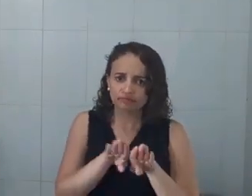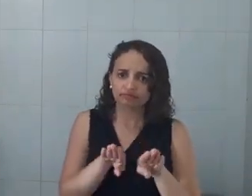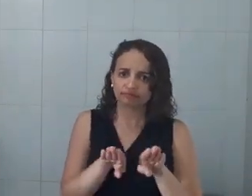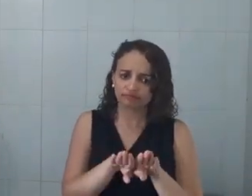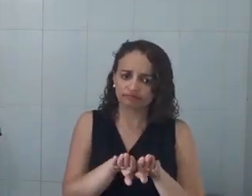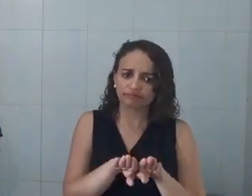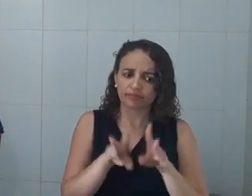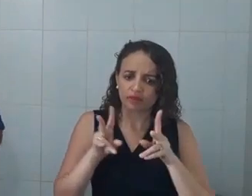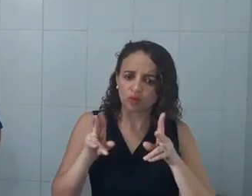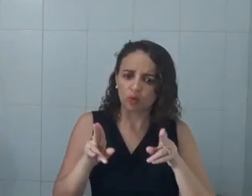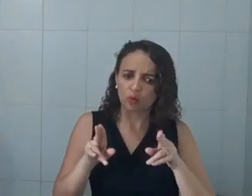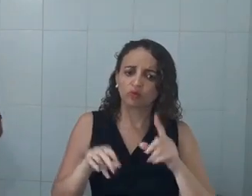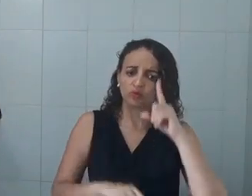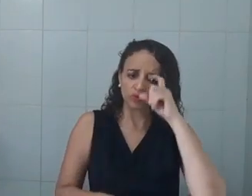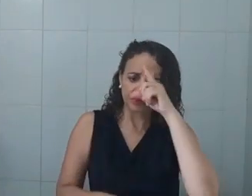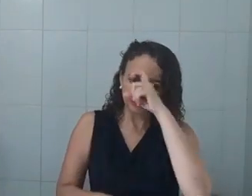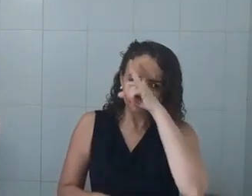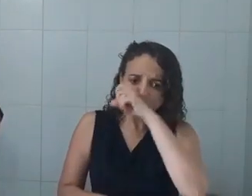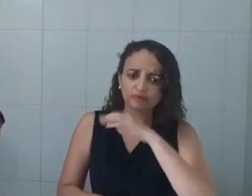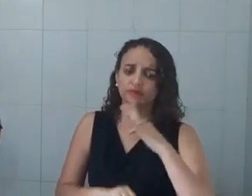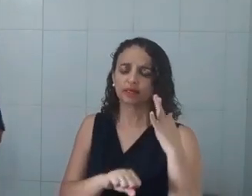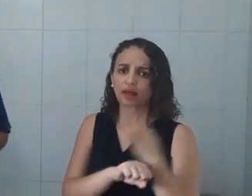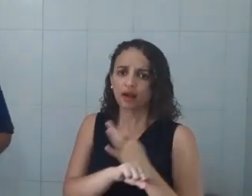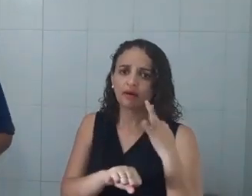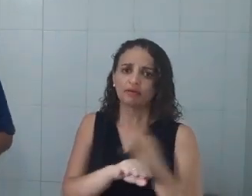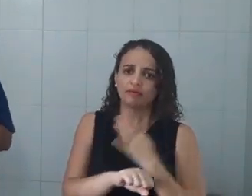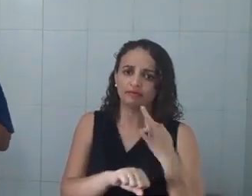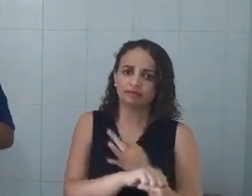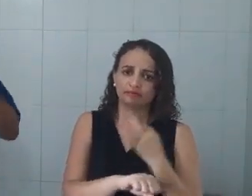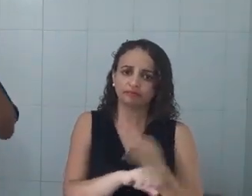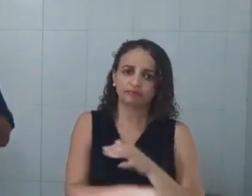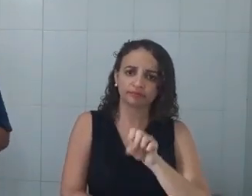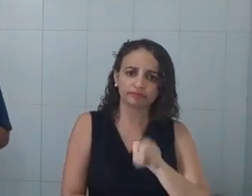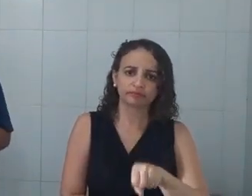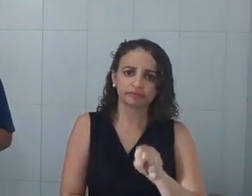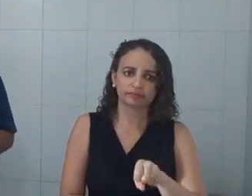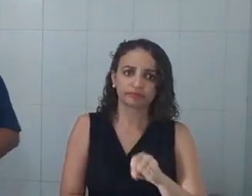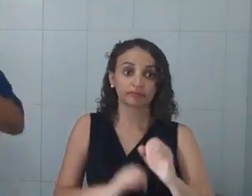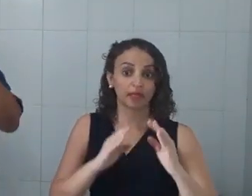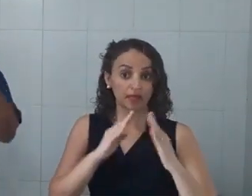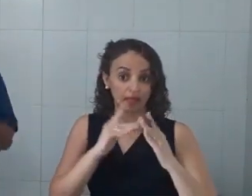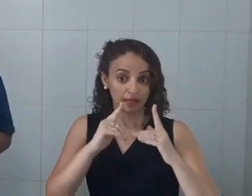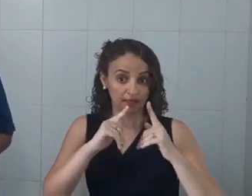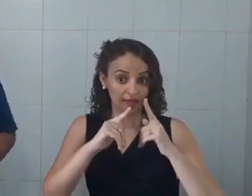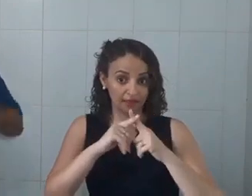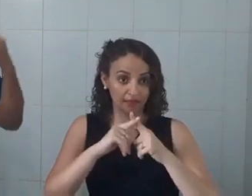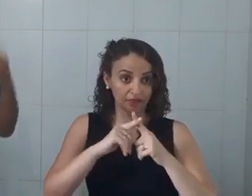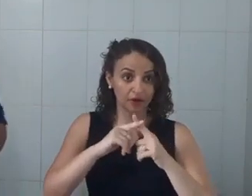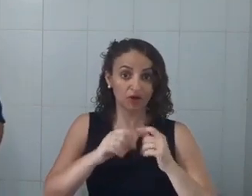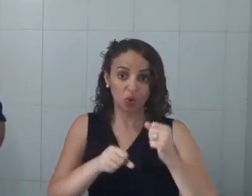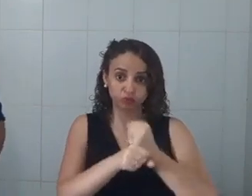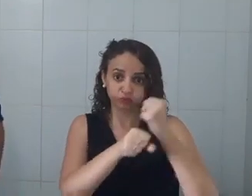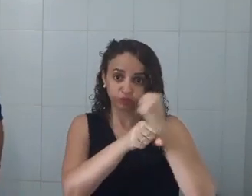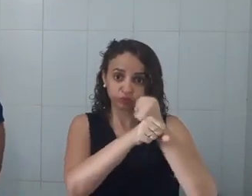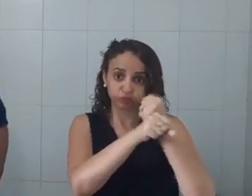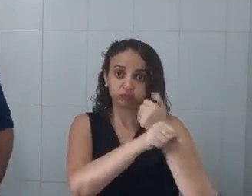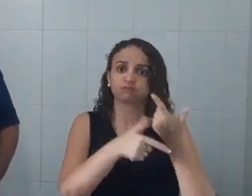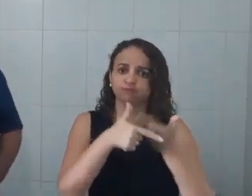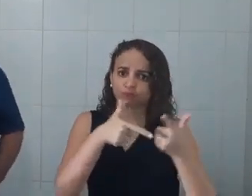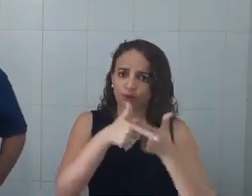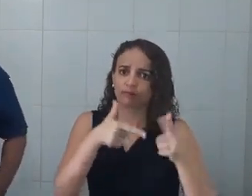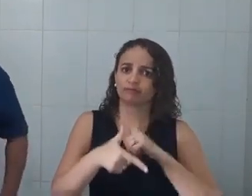uma dificuldade, pois tivemos algumas lutas, algumas dificuldades com o nosso templo, com outros problemas, e estamos aqui firmes